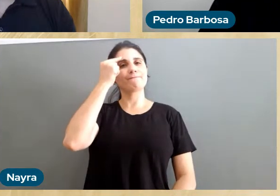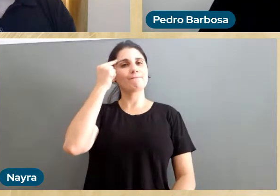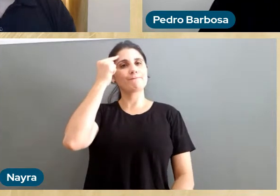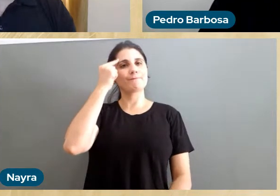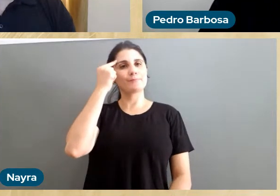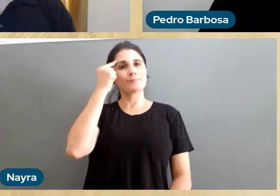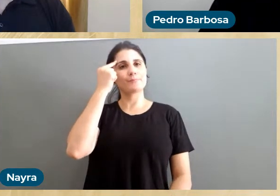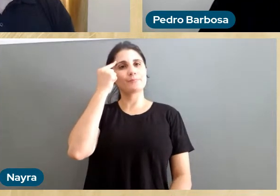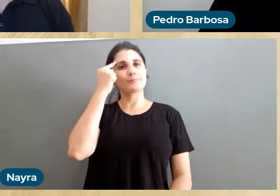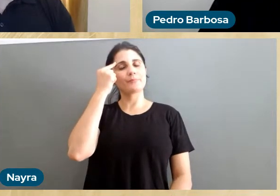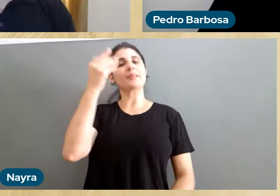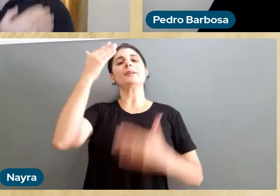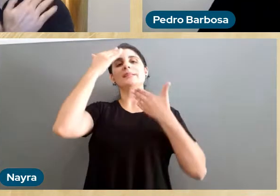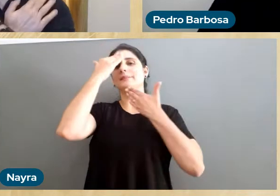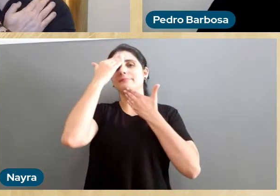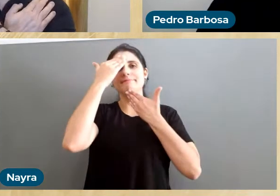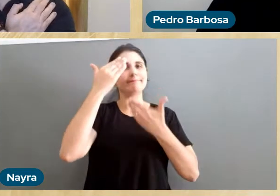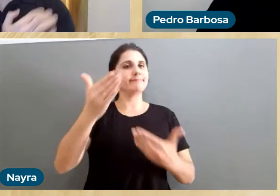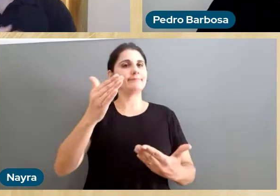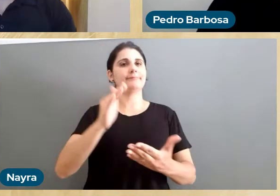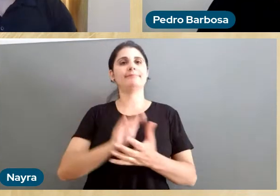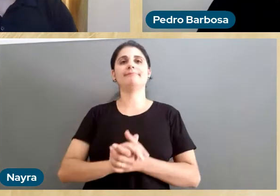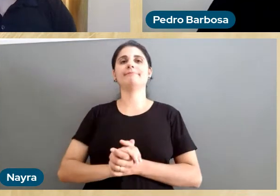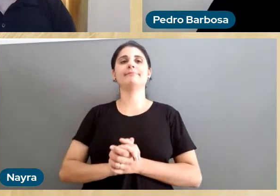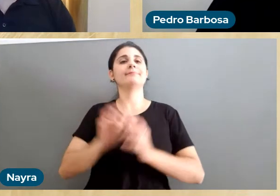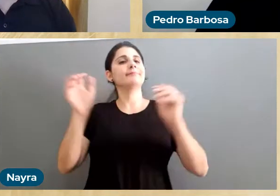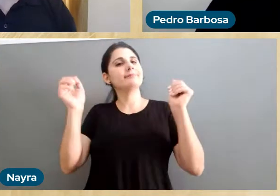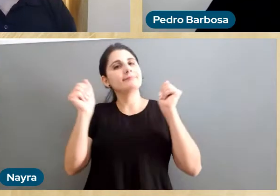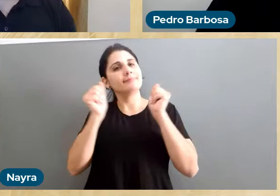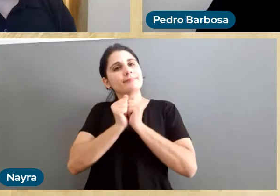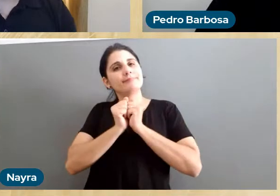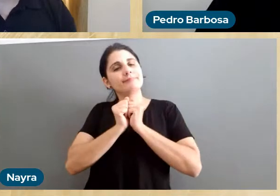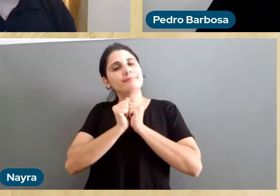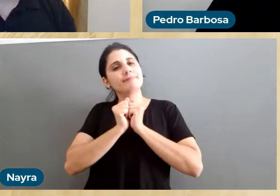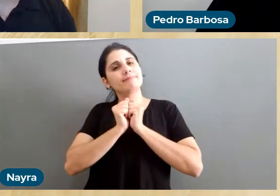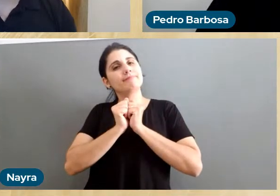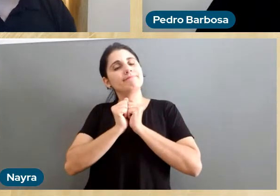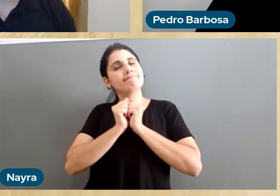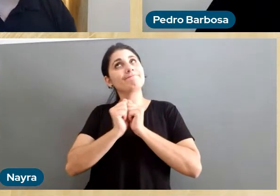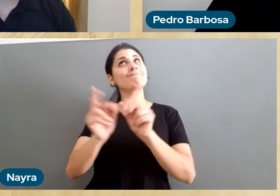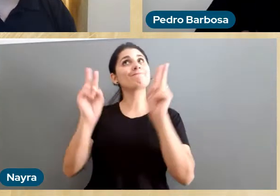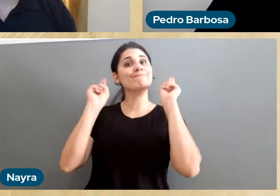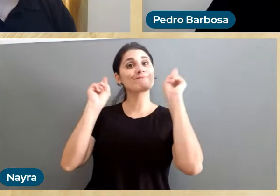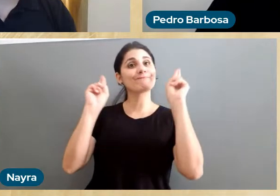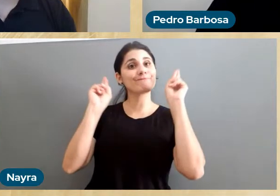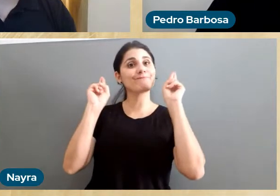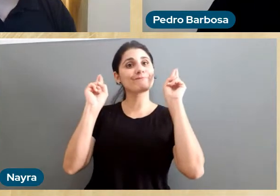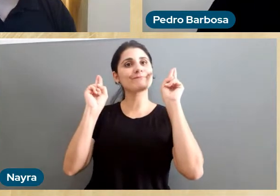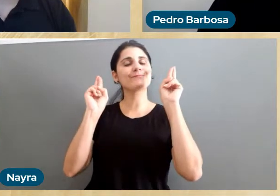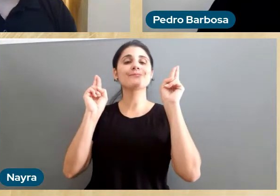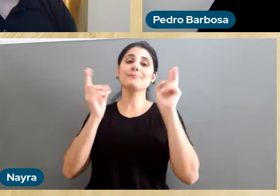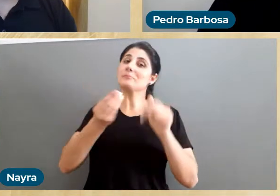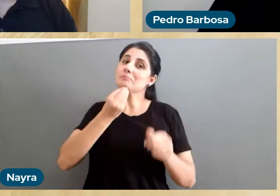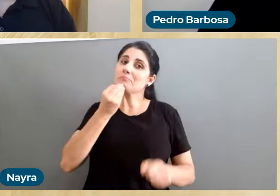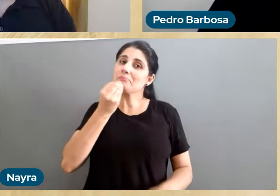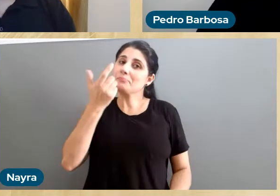Só gratidão a você por estar conosco. Espero que tenhamos outras